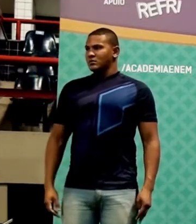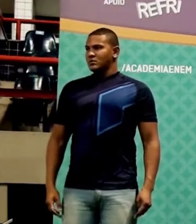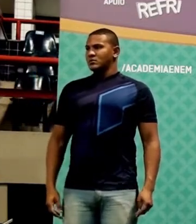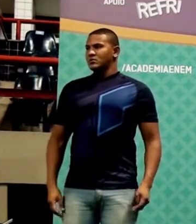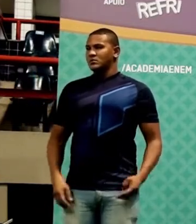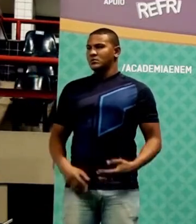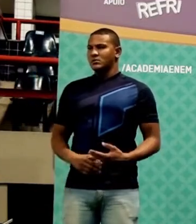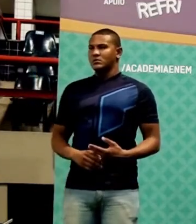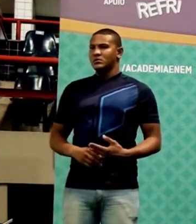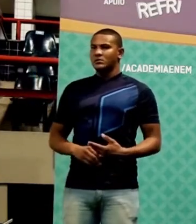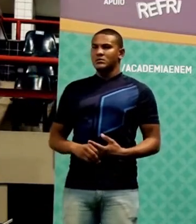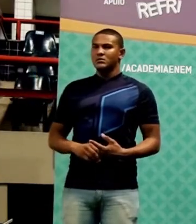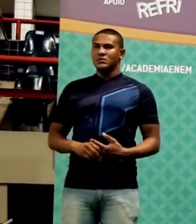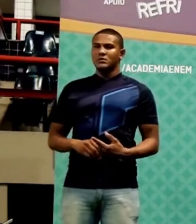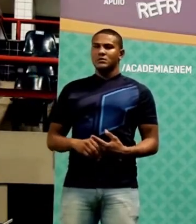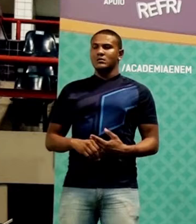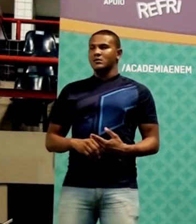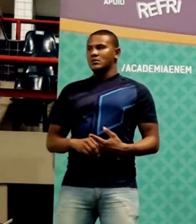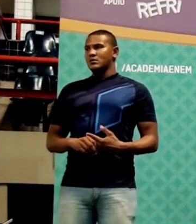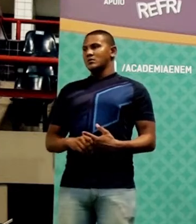Vamos lá. Ele diz o seguinte: